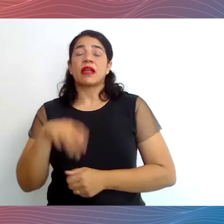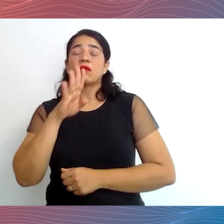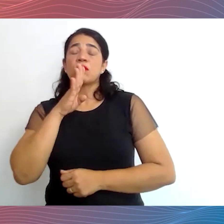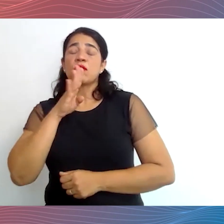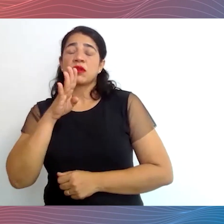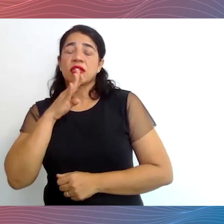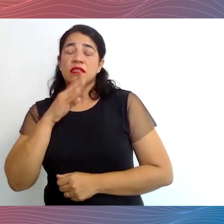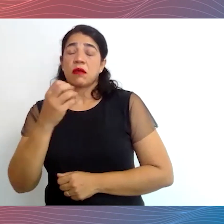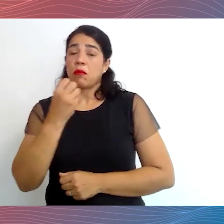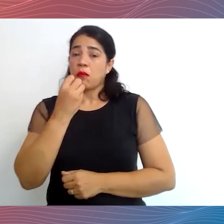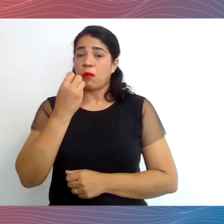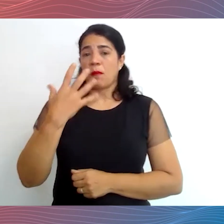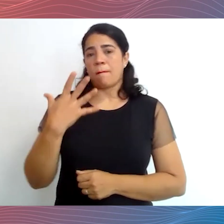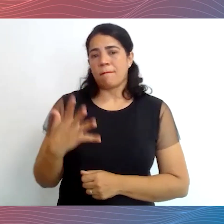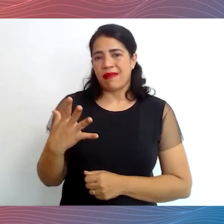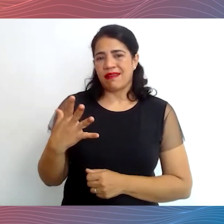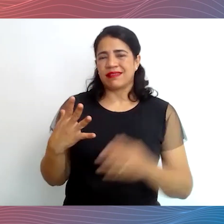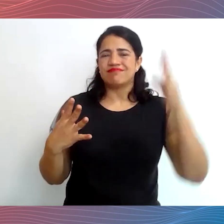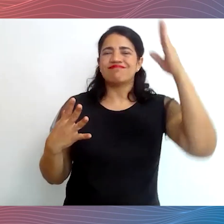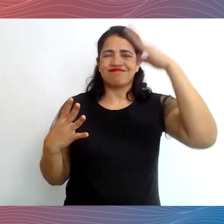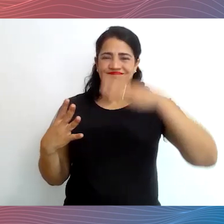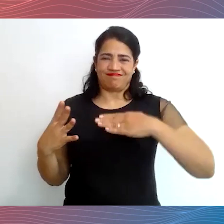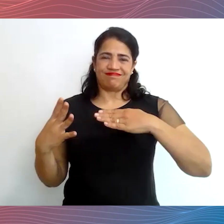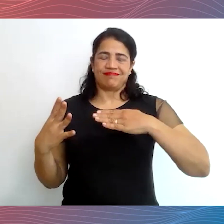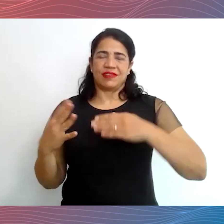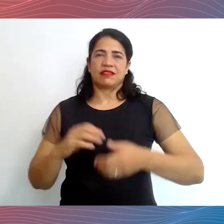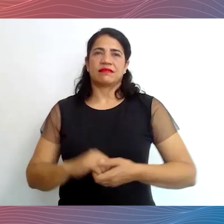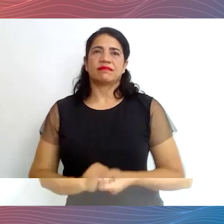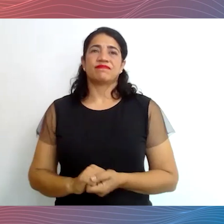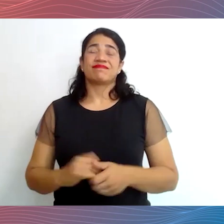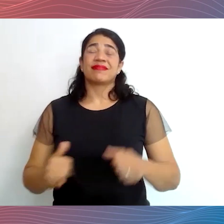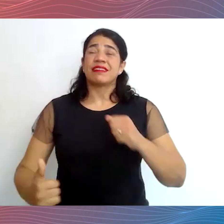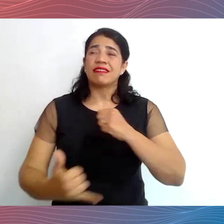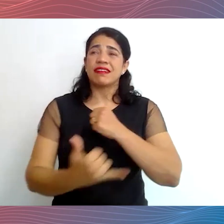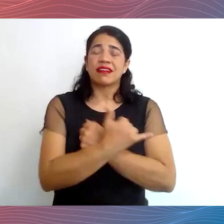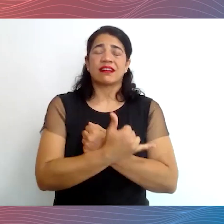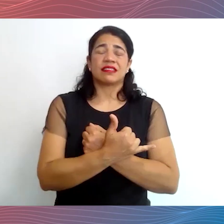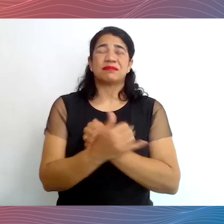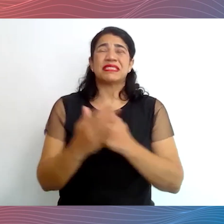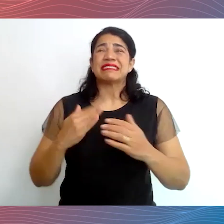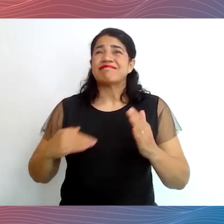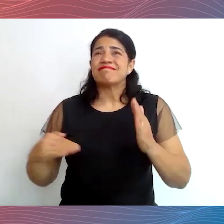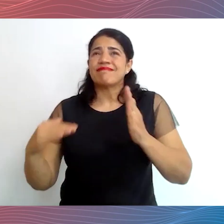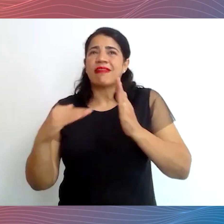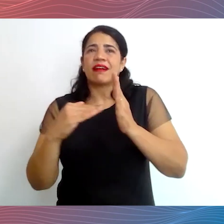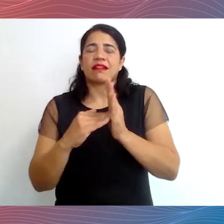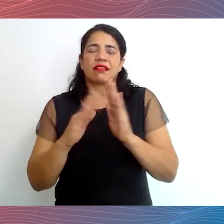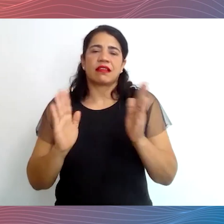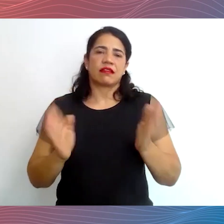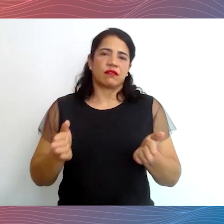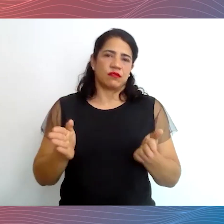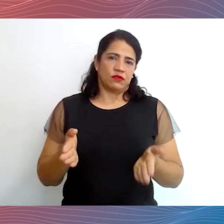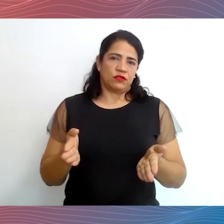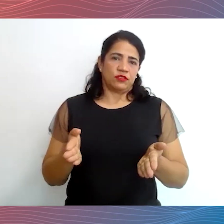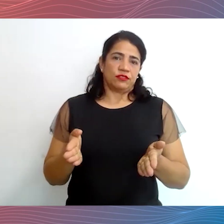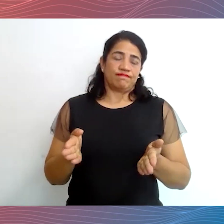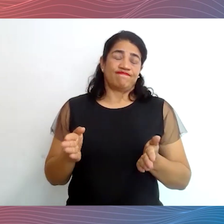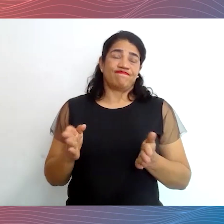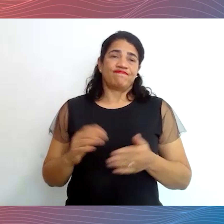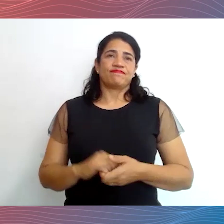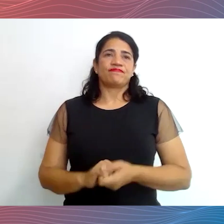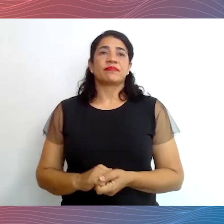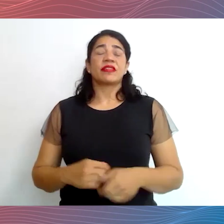dia de hoje, e tem enganado muitos religiosos, até muitos cristãos, achando